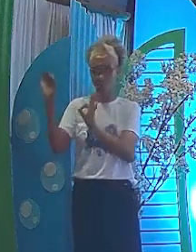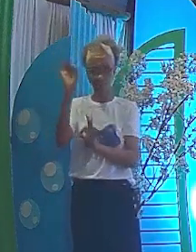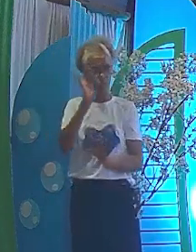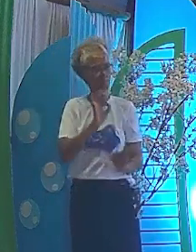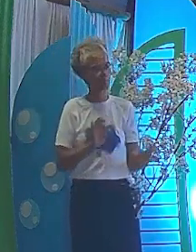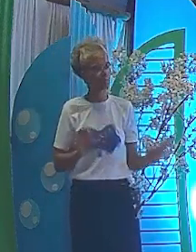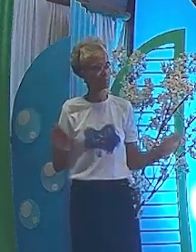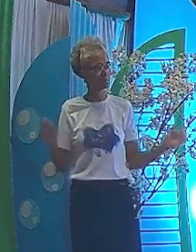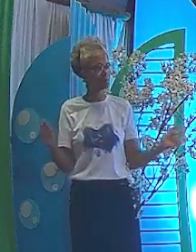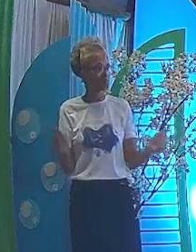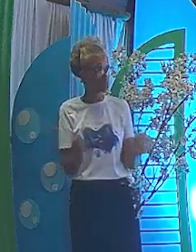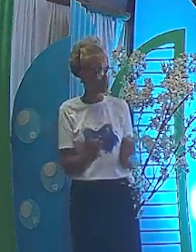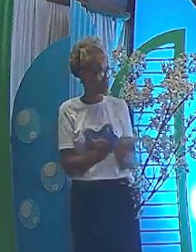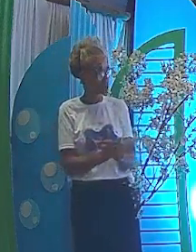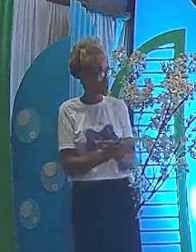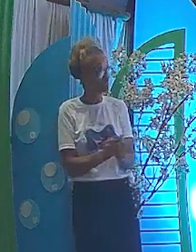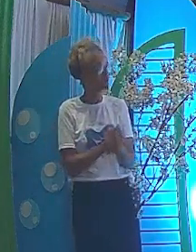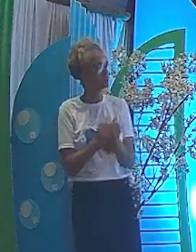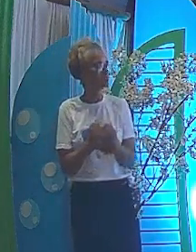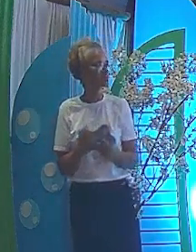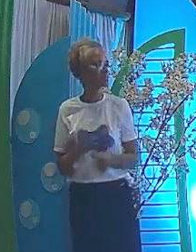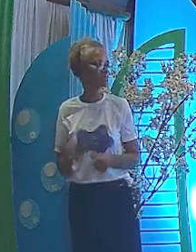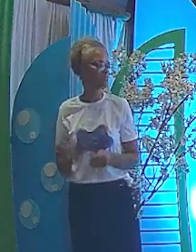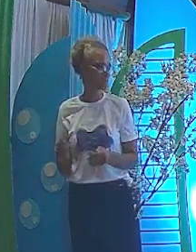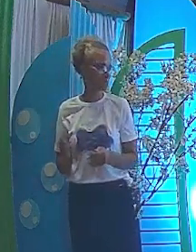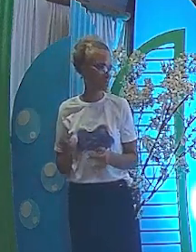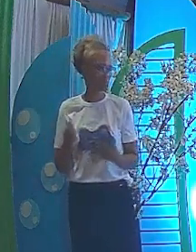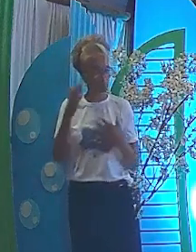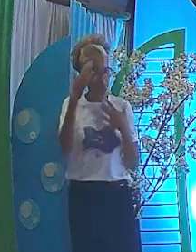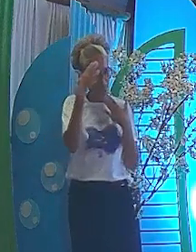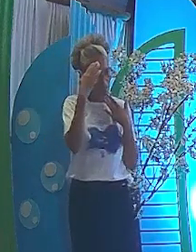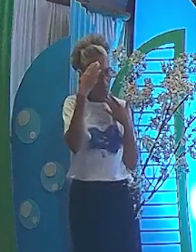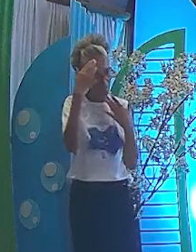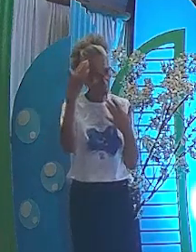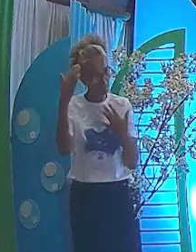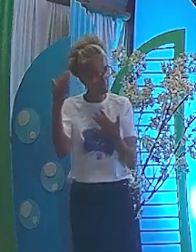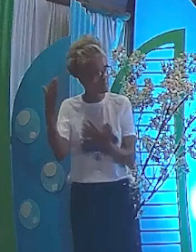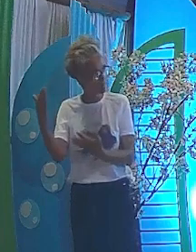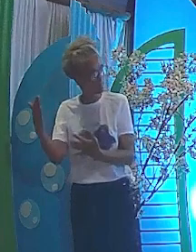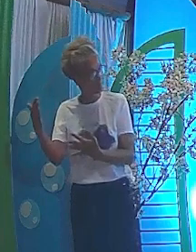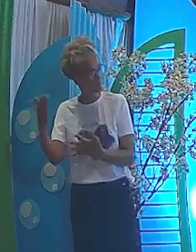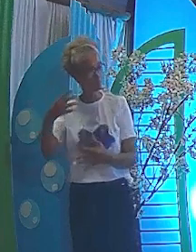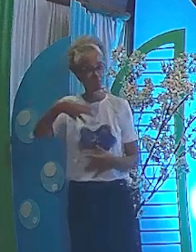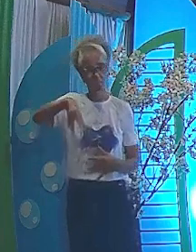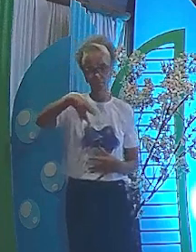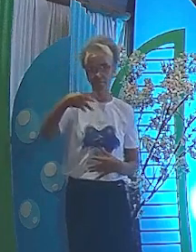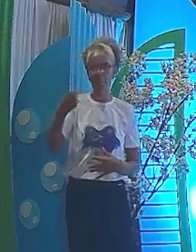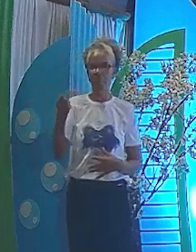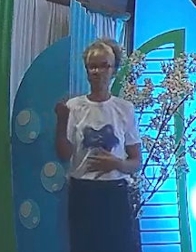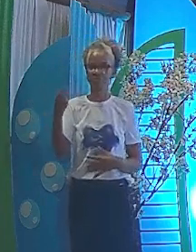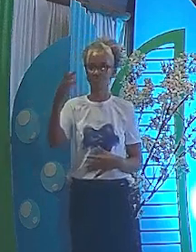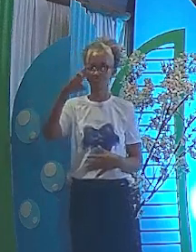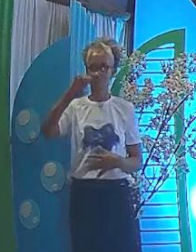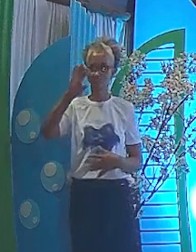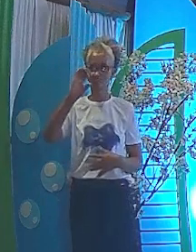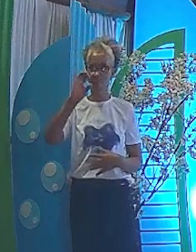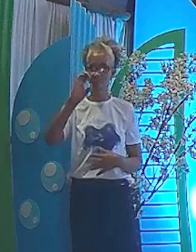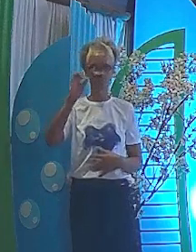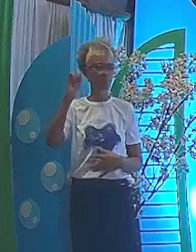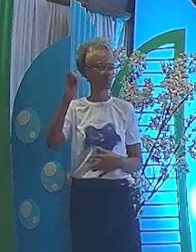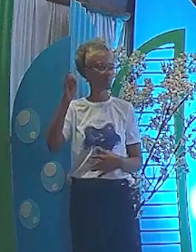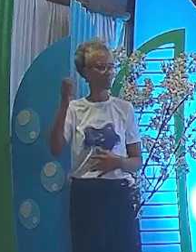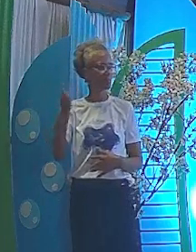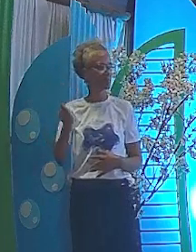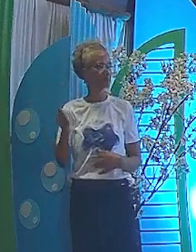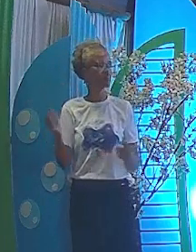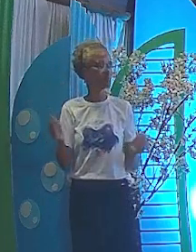patrocinado através da Lei Rouanet. E também queria agradecer especialmente a Márcia, né, através da Turis Forte, que